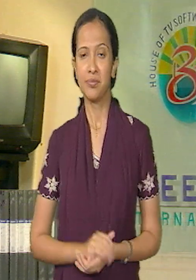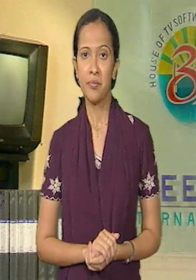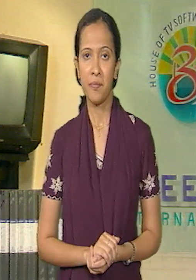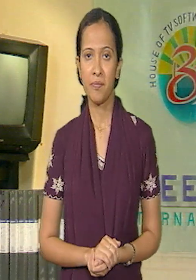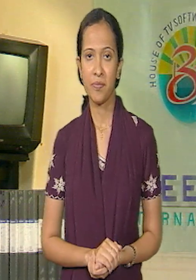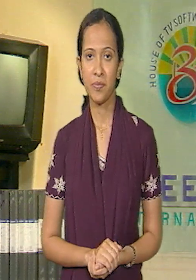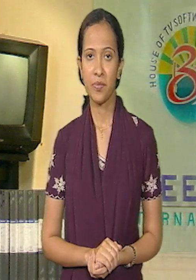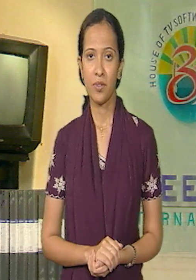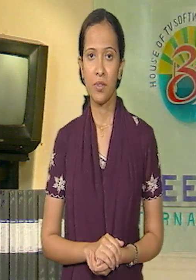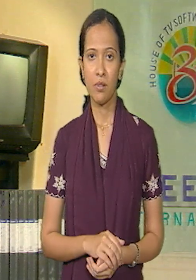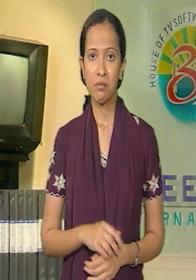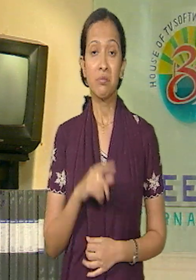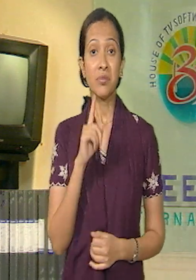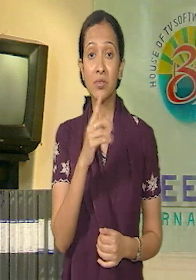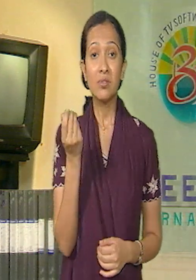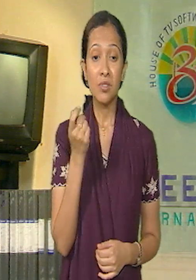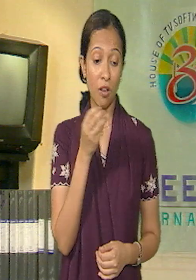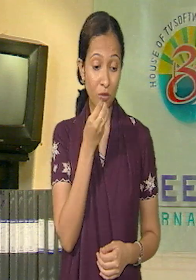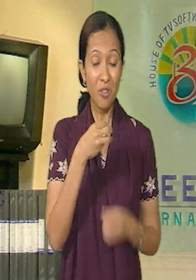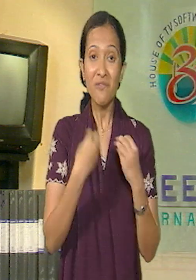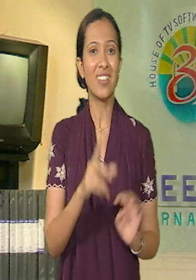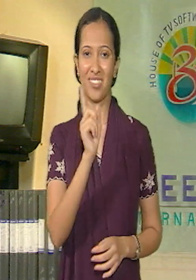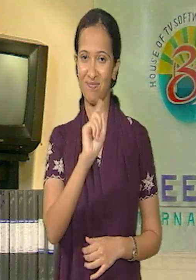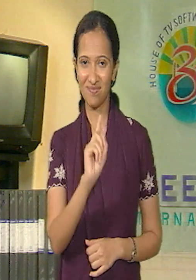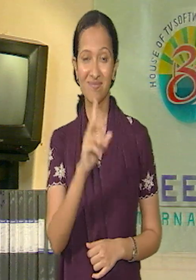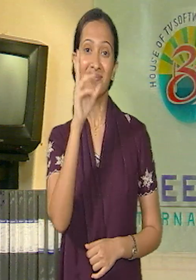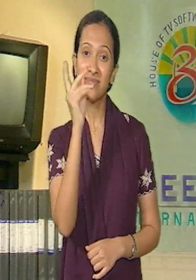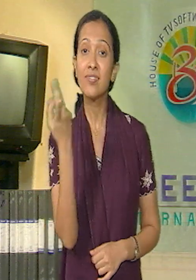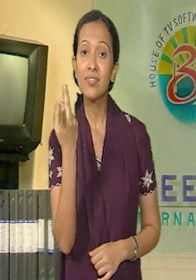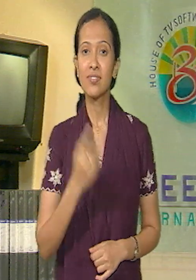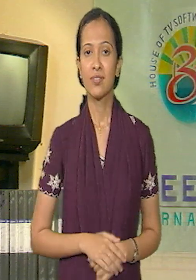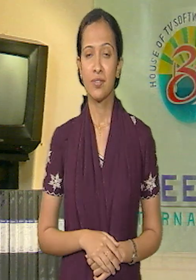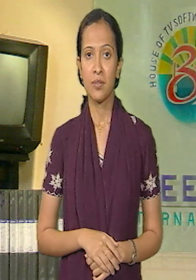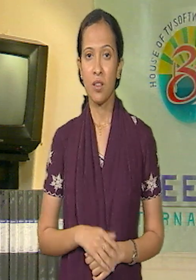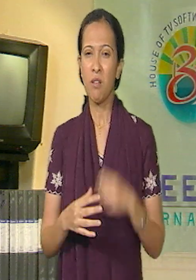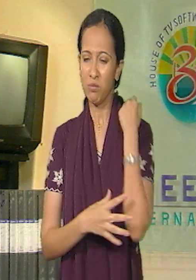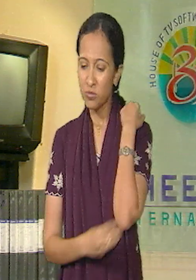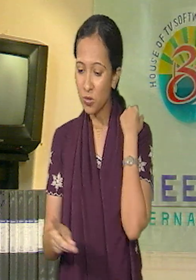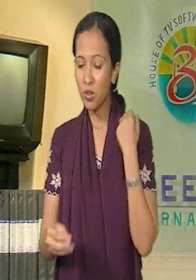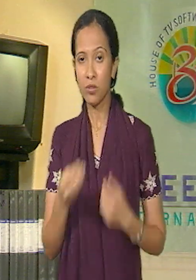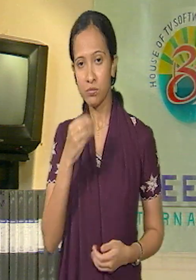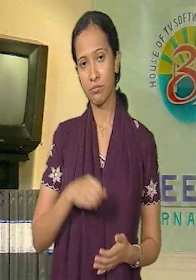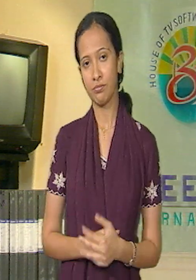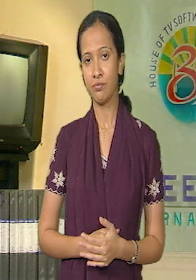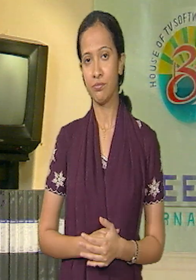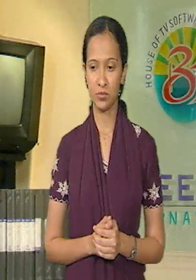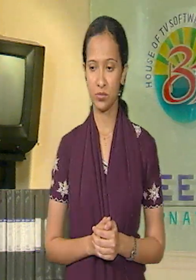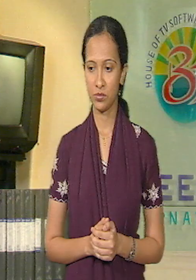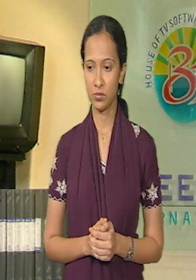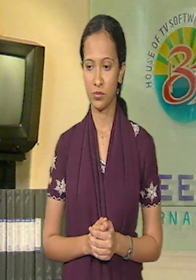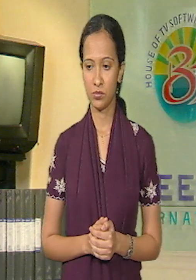दें। इससे एक तरफ तो आपका खाना बर्बाद नहीं होगा, दूसरी तरफ किसी गरीब का पेट भर जाएगा।